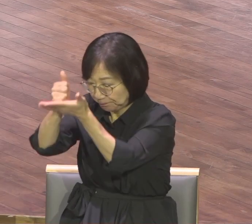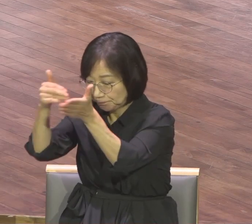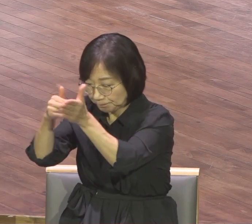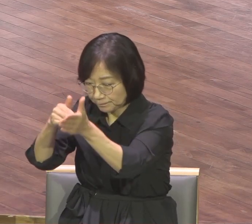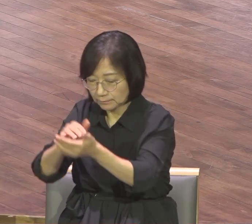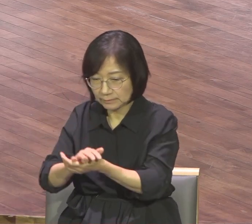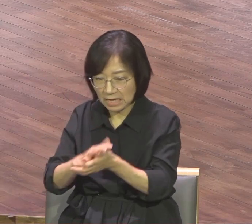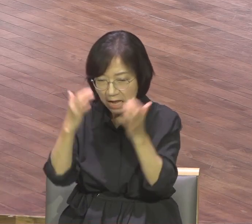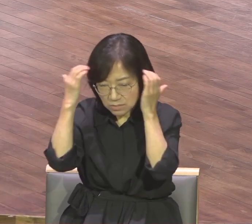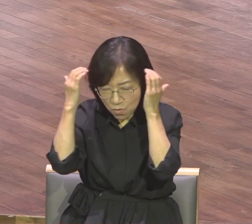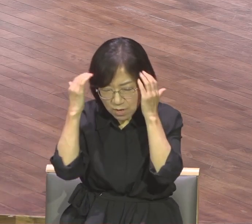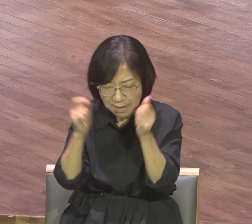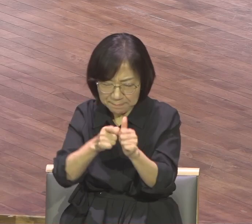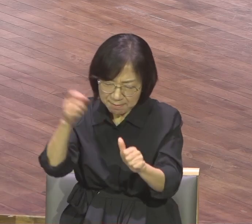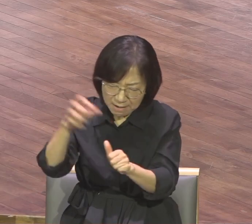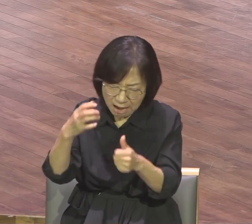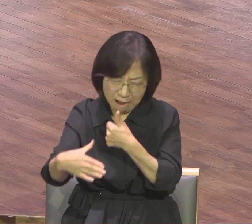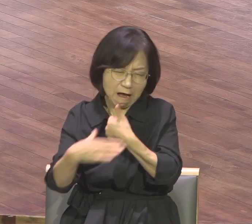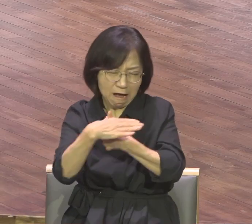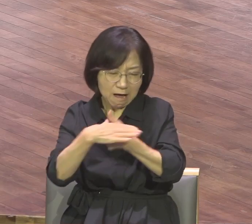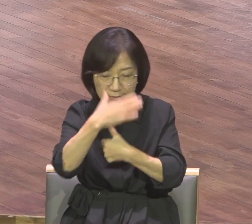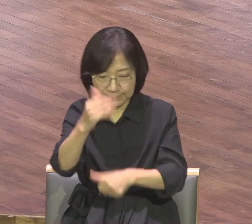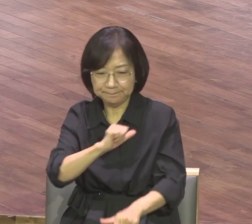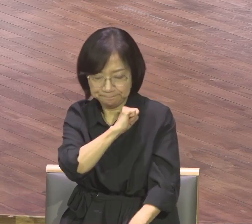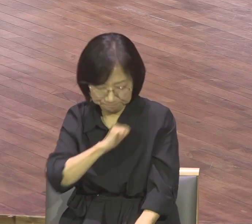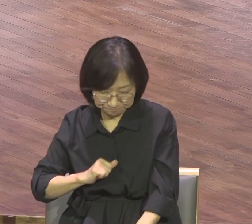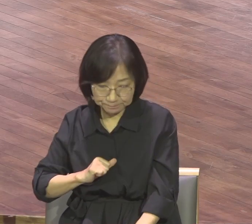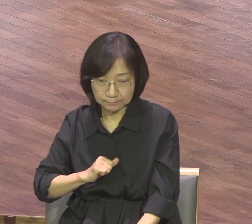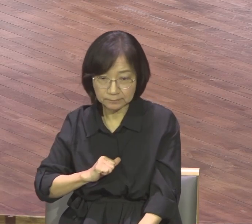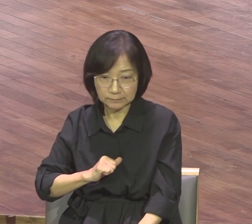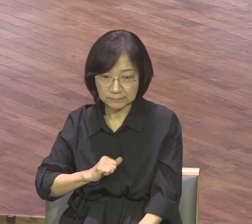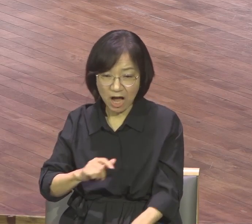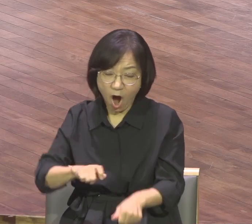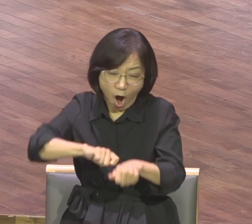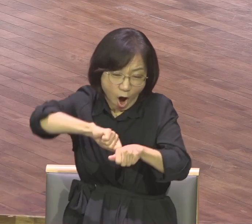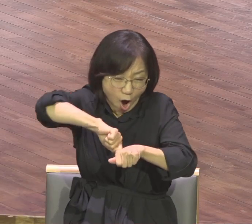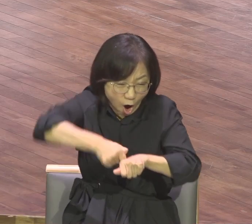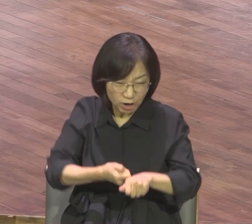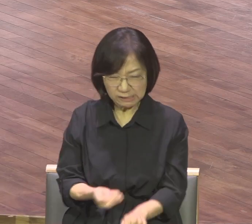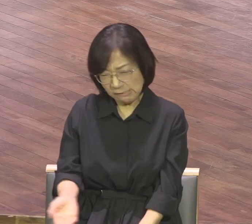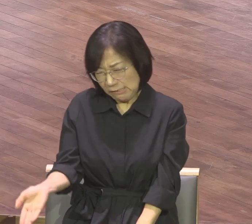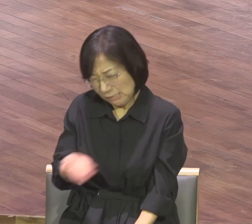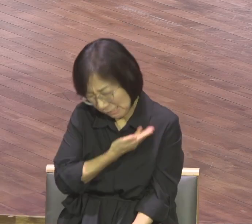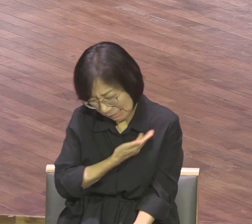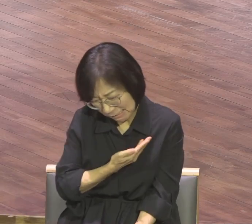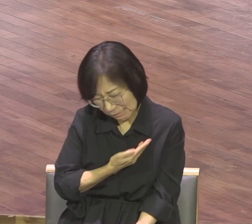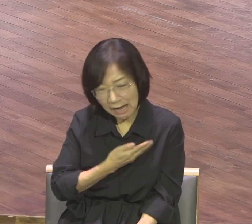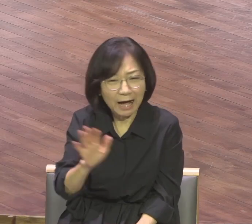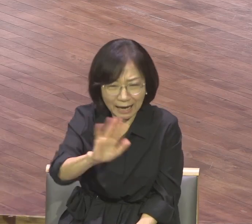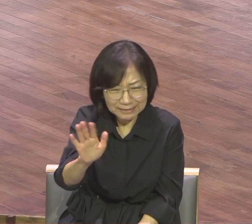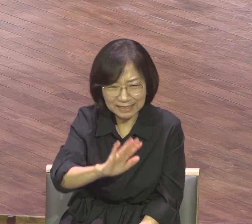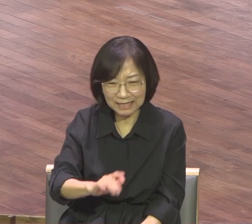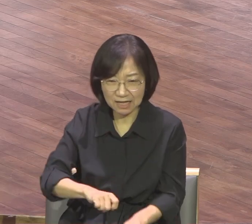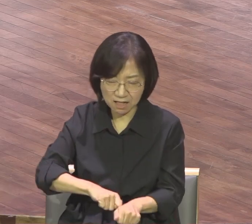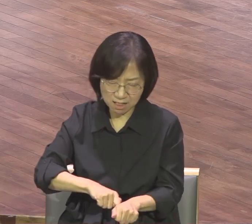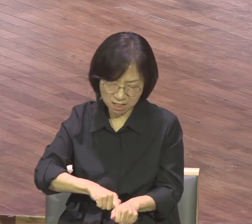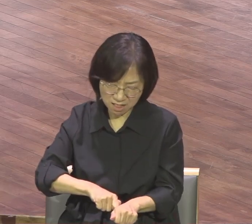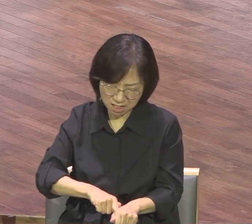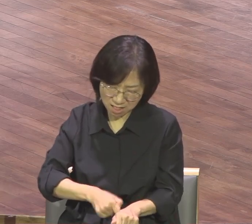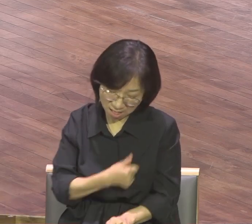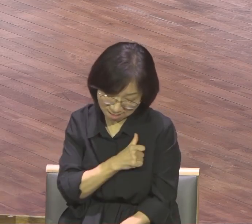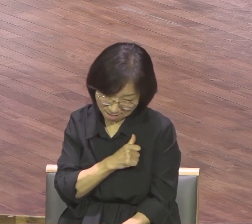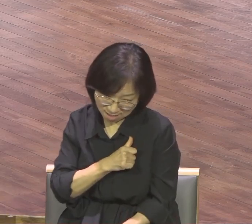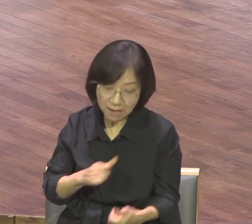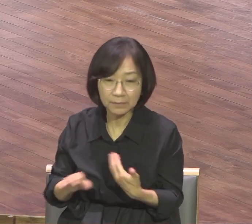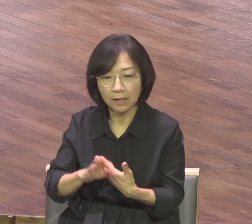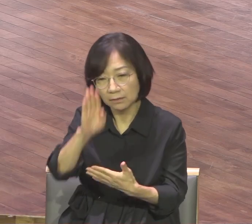고난 넘어섰습니다. 깡으로 버틴 게 아니에요. 깡으로 버티면 병납니다.